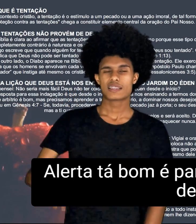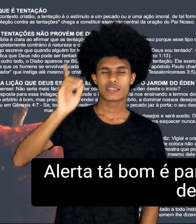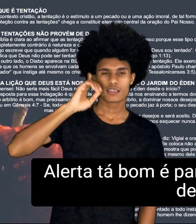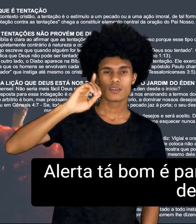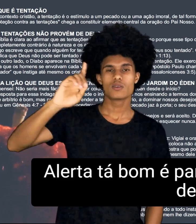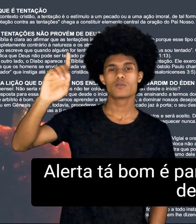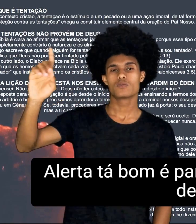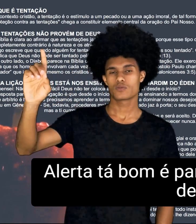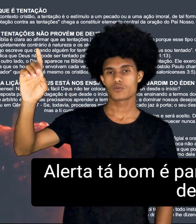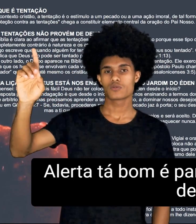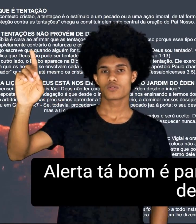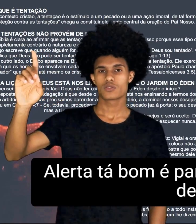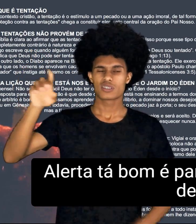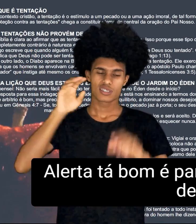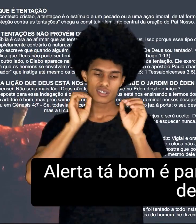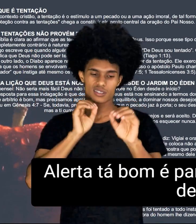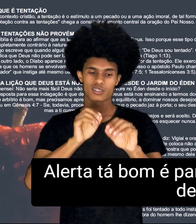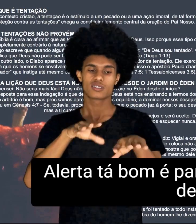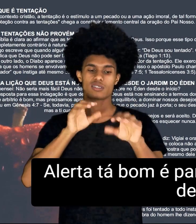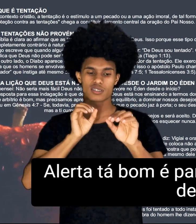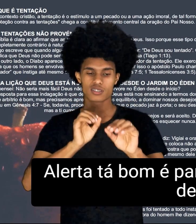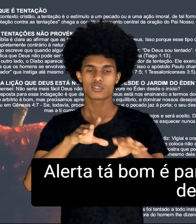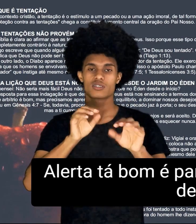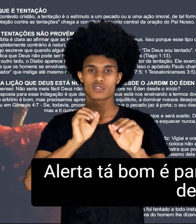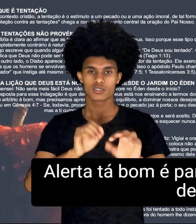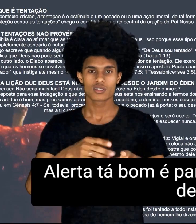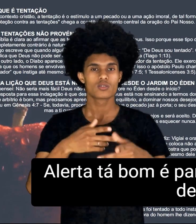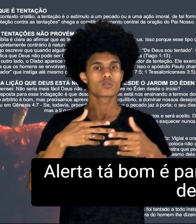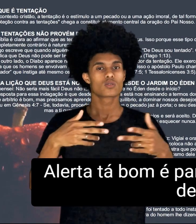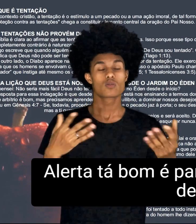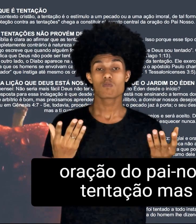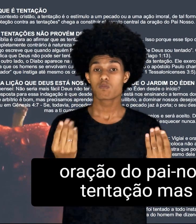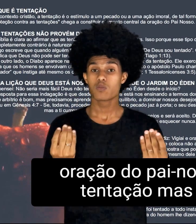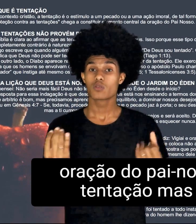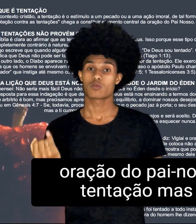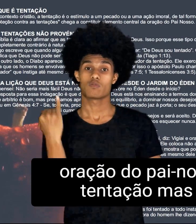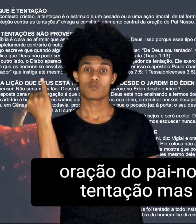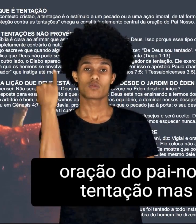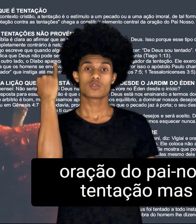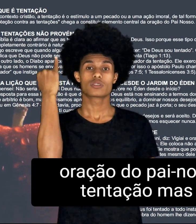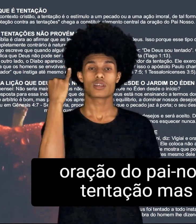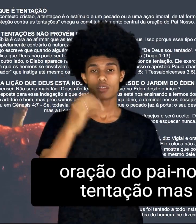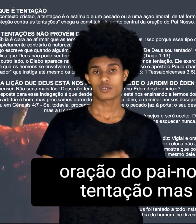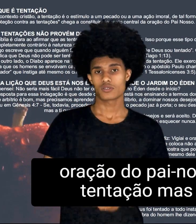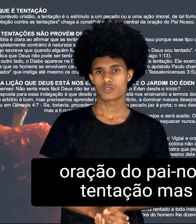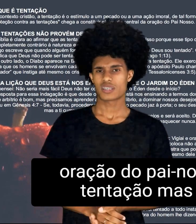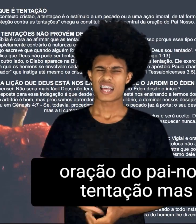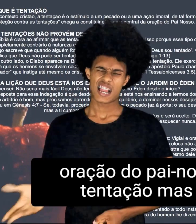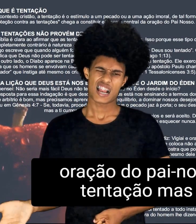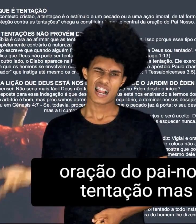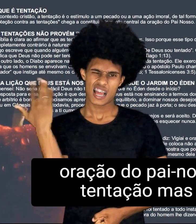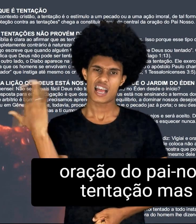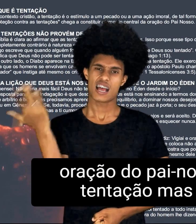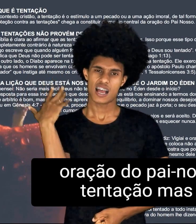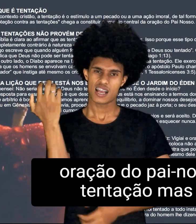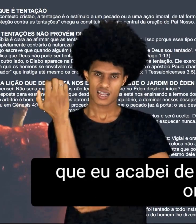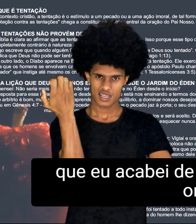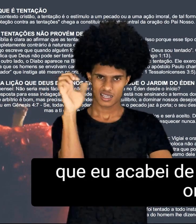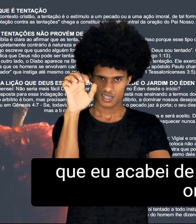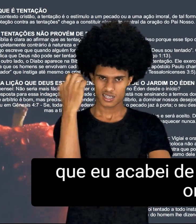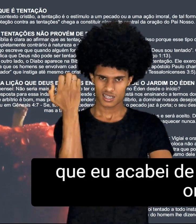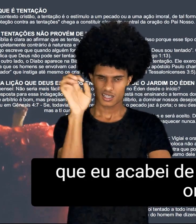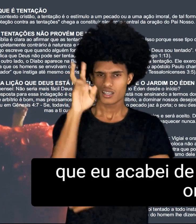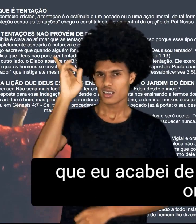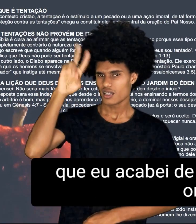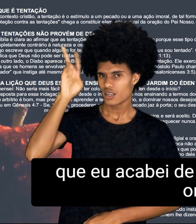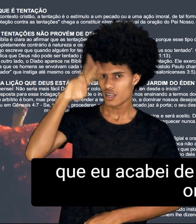em alerta. Tá bom? É para que a gente não seja pego de surpresa. Na oração do Pai Nosso, ó, e não nos deixe cair em tentação, mas livra-nos do mal, lembra que eu acabei de